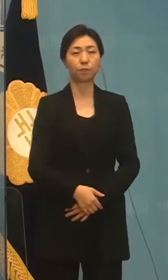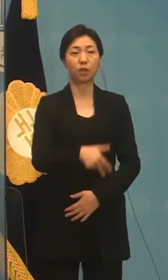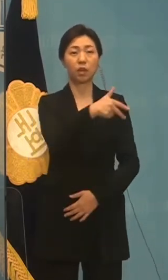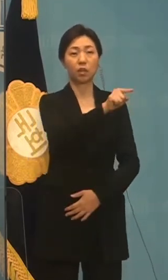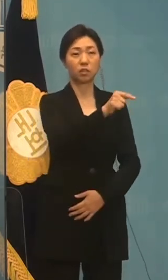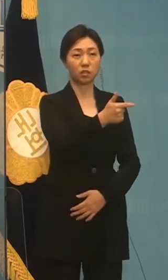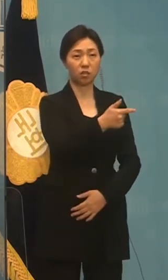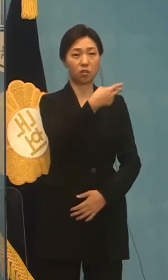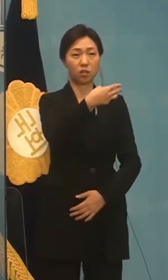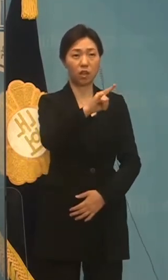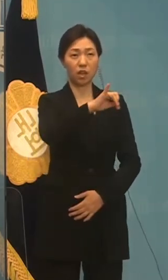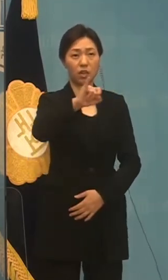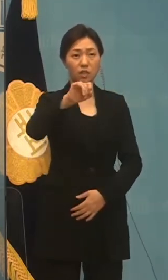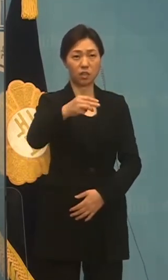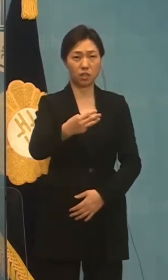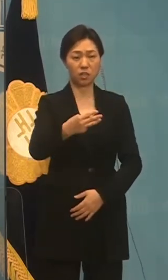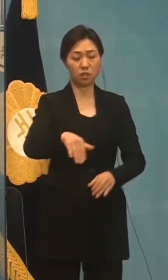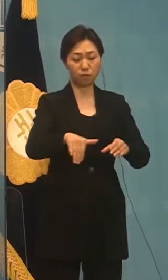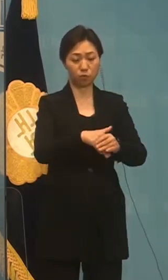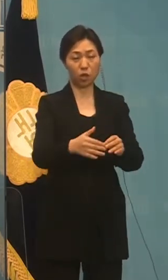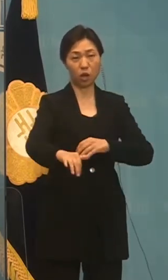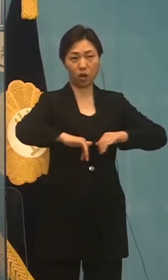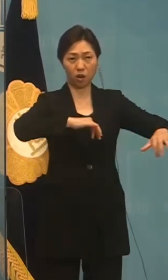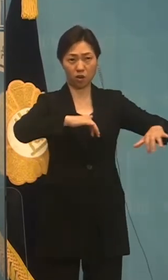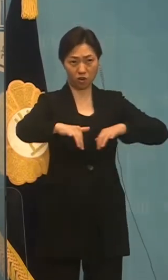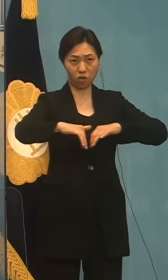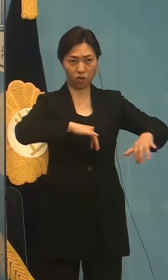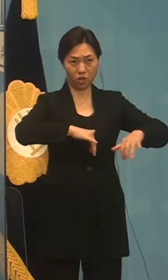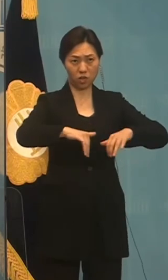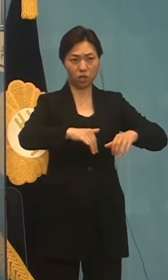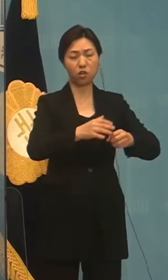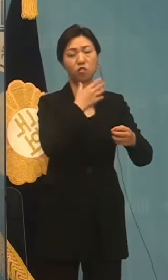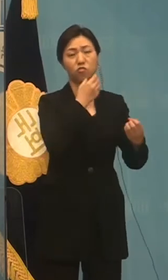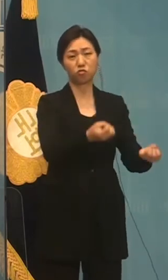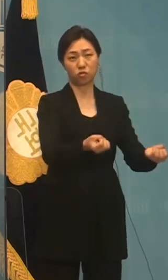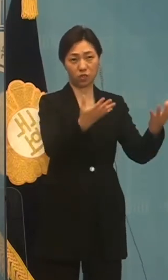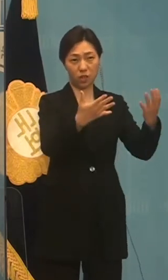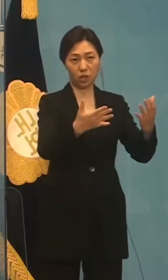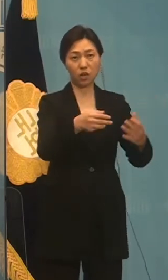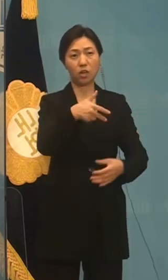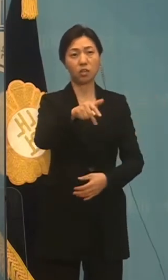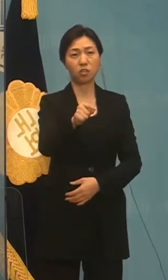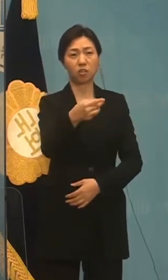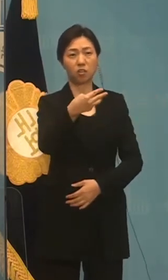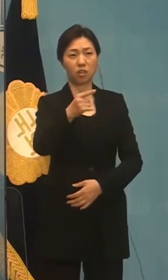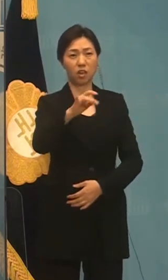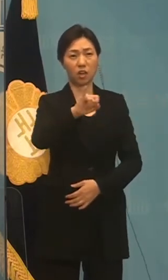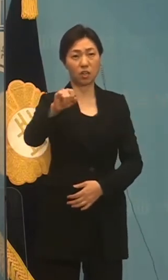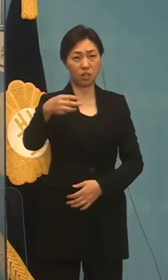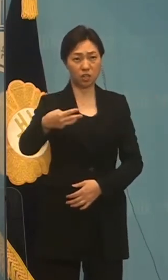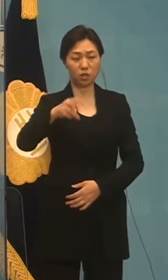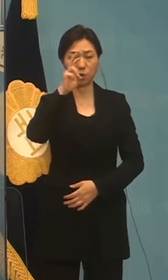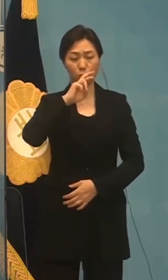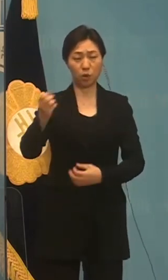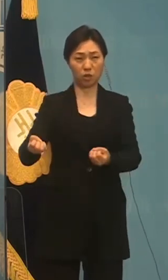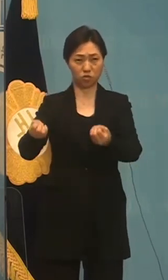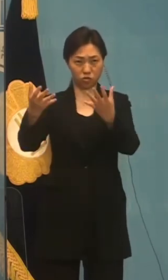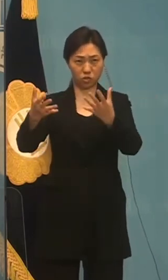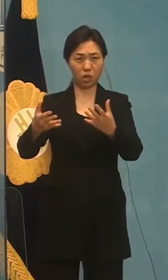전태일 문화거리 축제, 전태일 힙합음악제 등 이제 전태일은 시민들의 일상